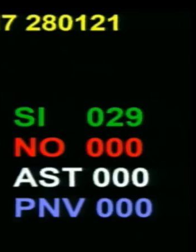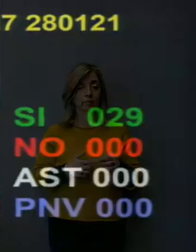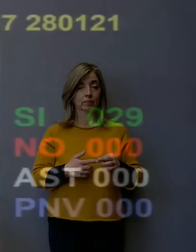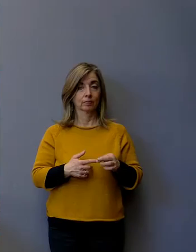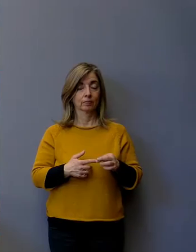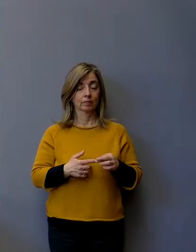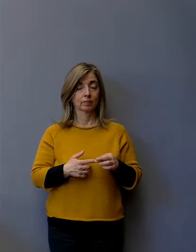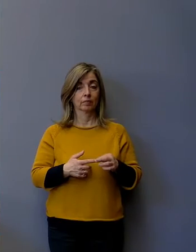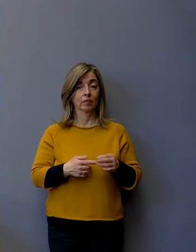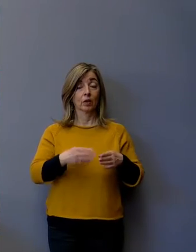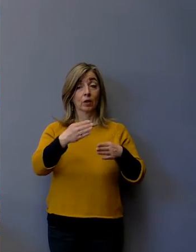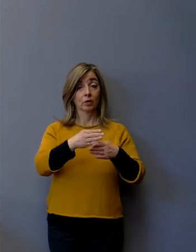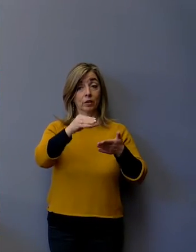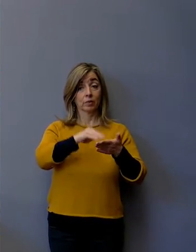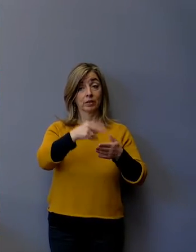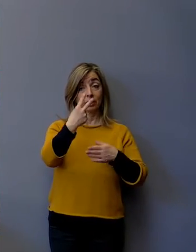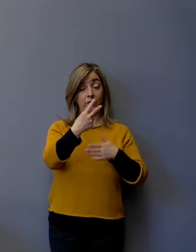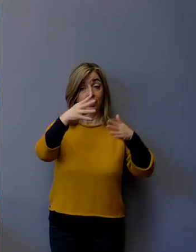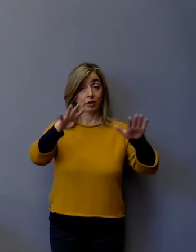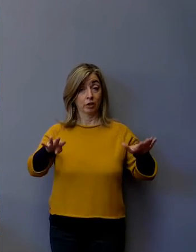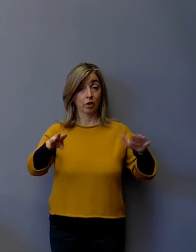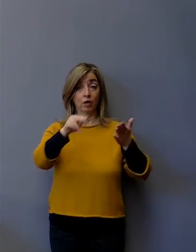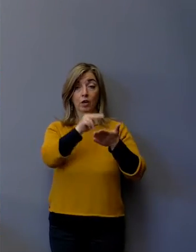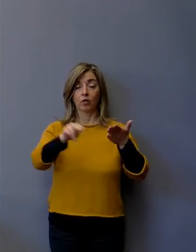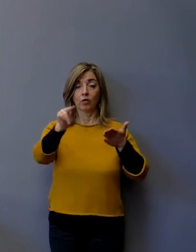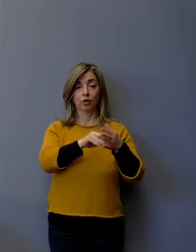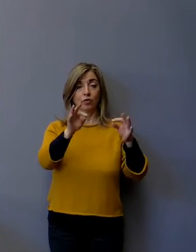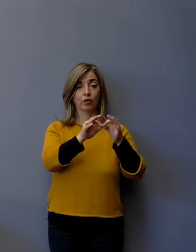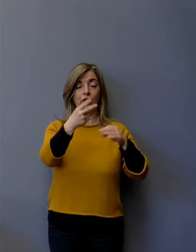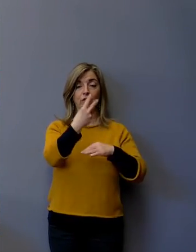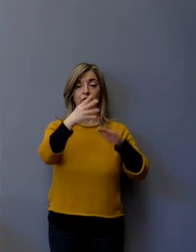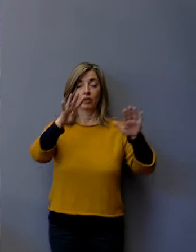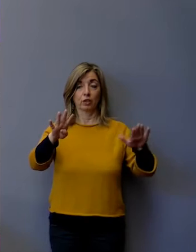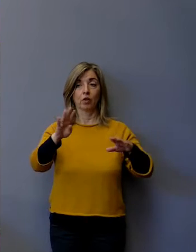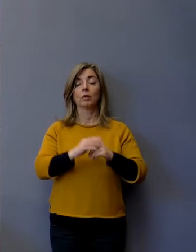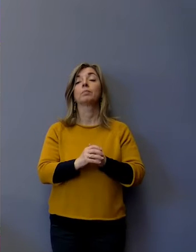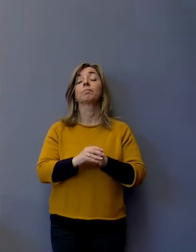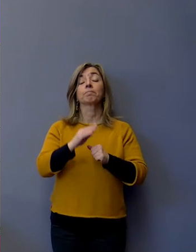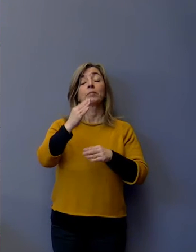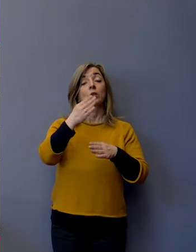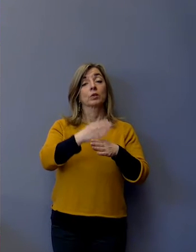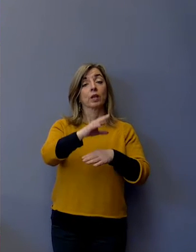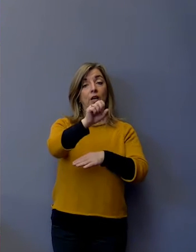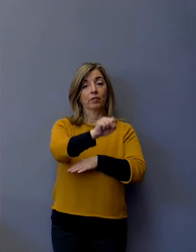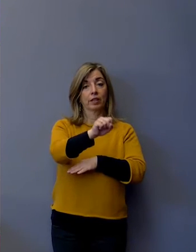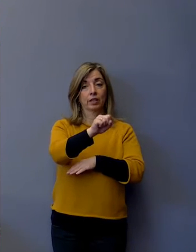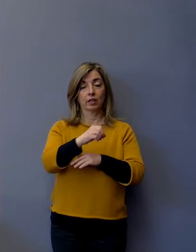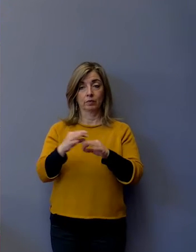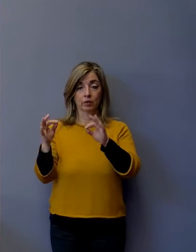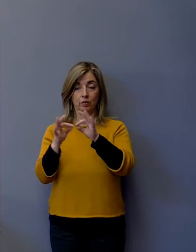29 consiglieri presenti 29 voti favorevoli consigliere avvenente volevo